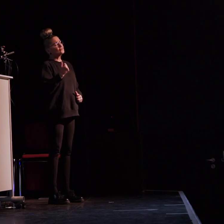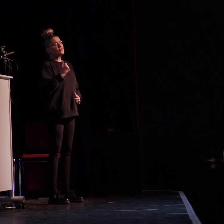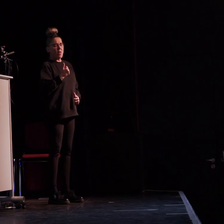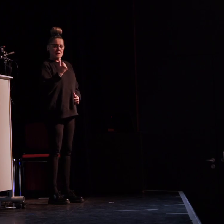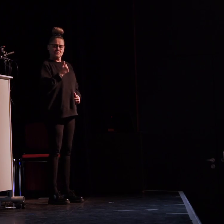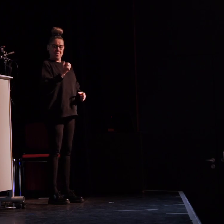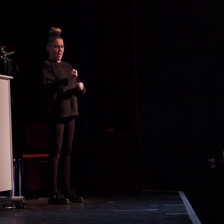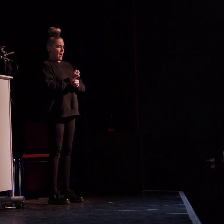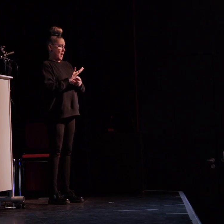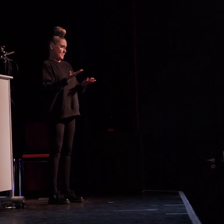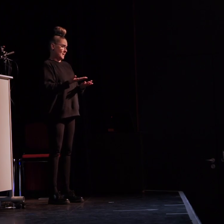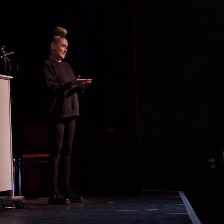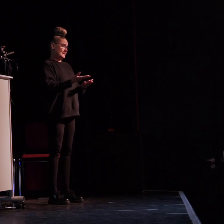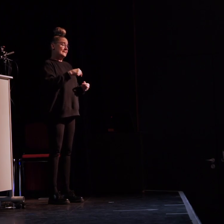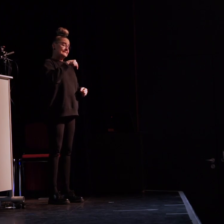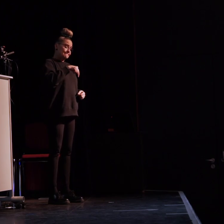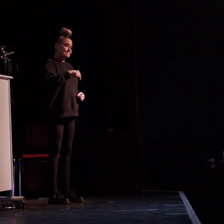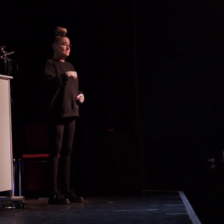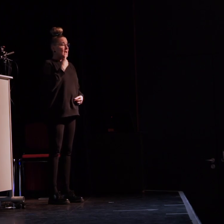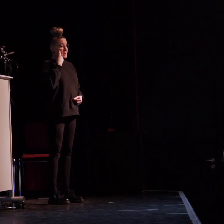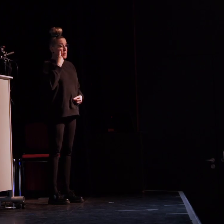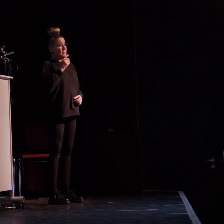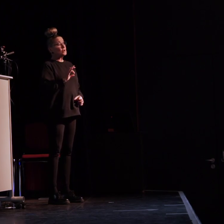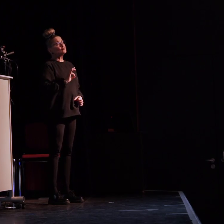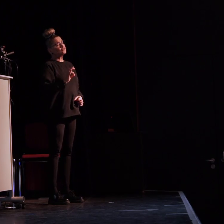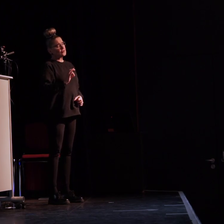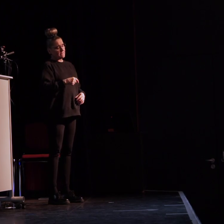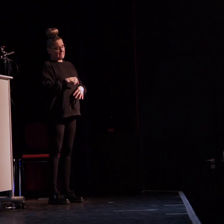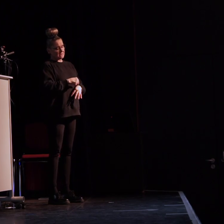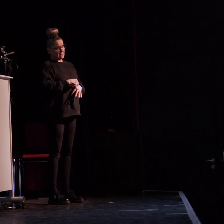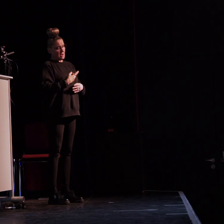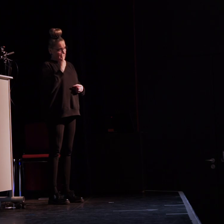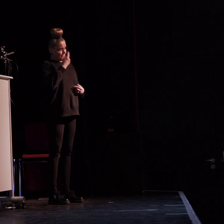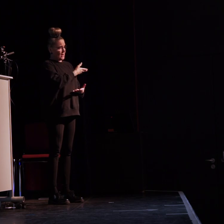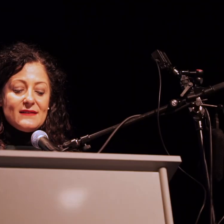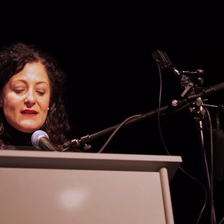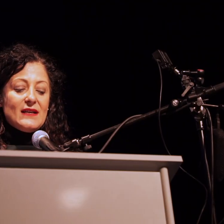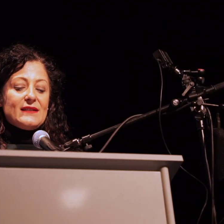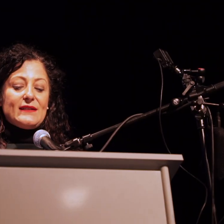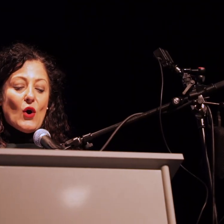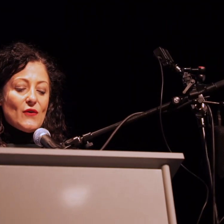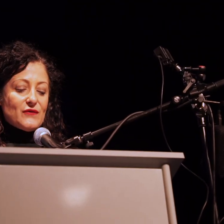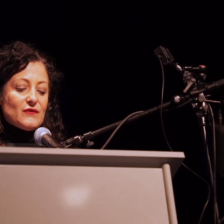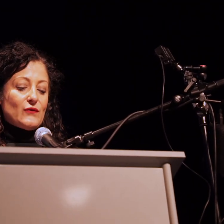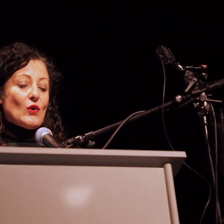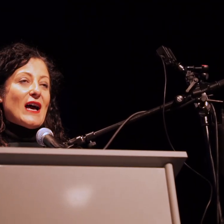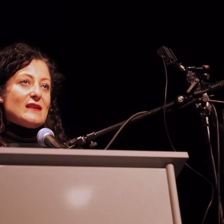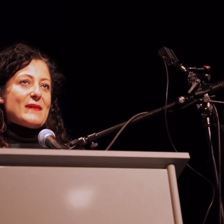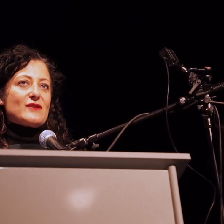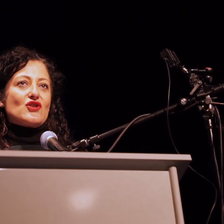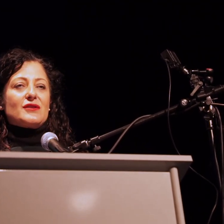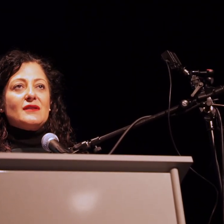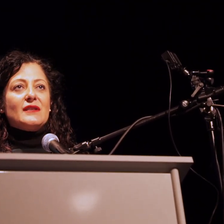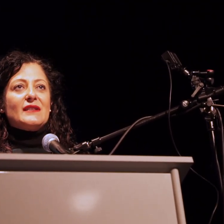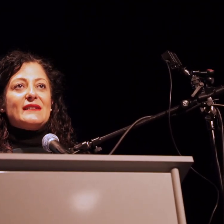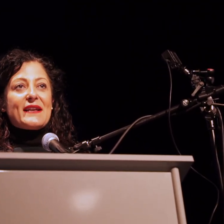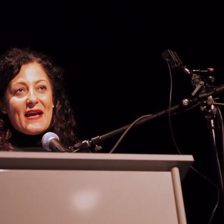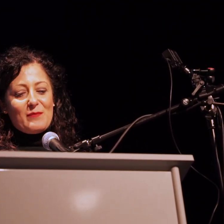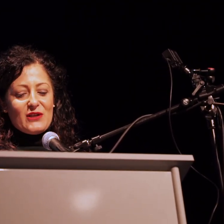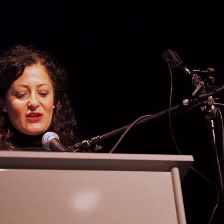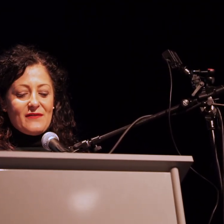Jansel Kiesel-Tepe, Senatorin für Integration, Arbeit, Soziales, Gleichstellung, Vielfalt und Antidiskriminierung, am